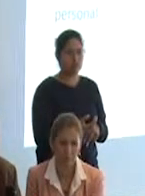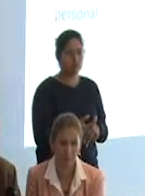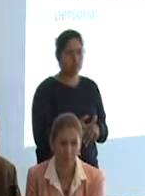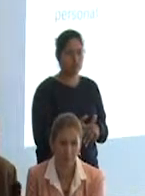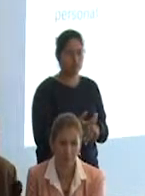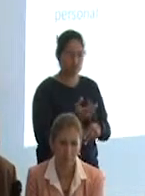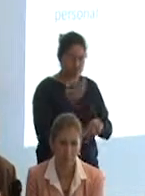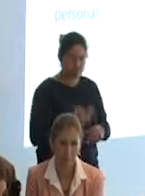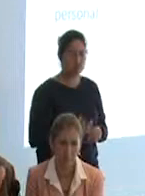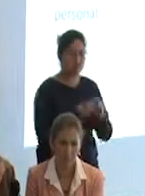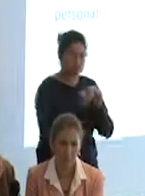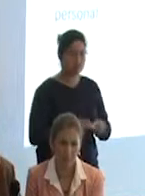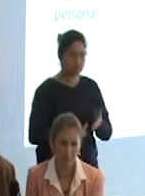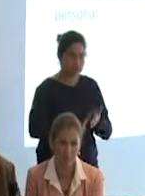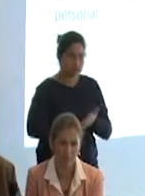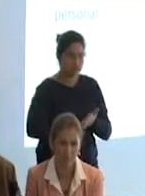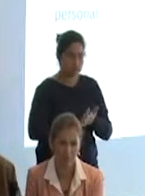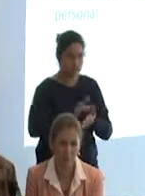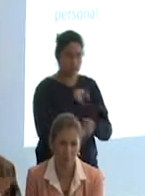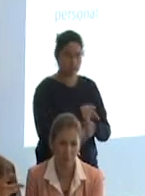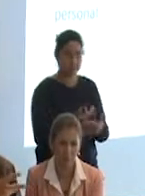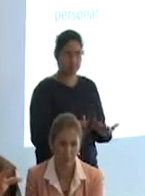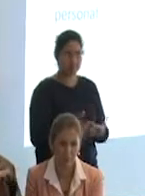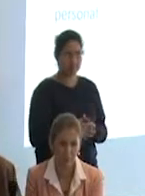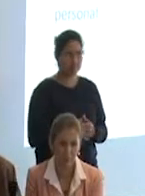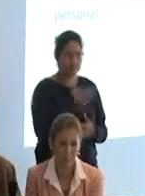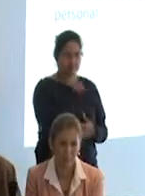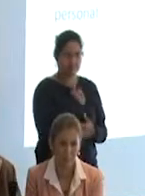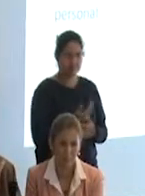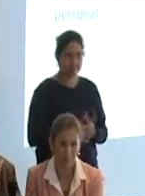Vemos que los docentes no tienen una solución.